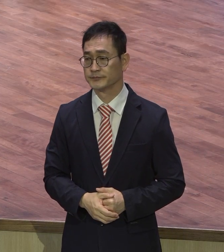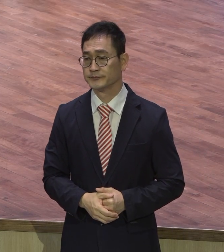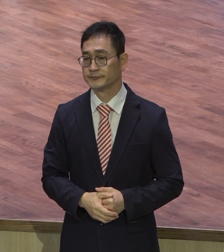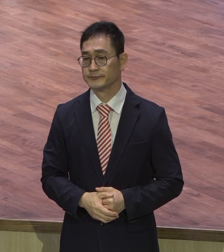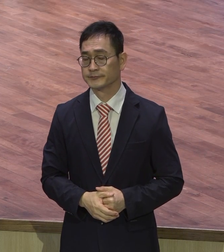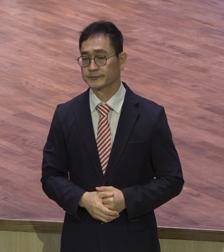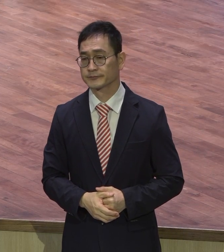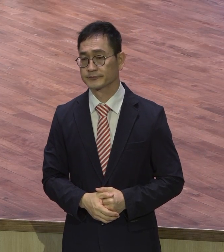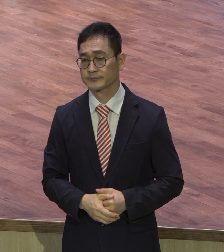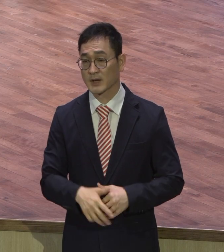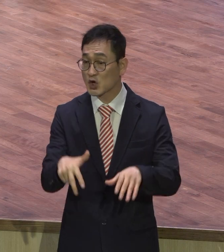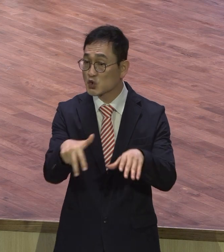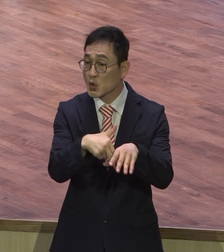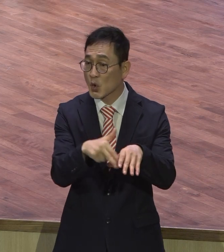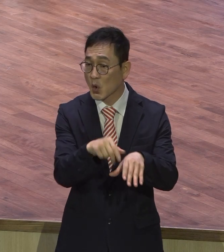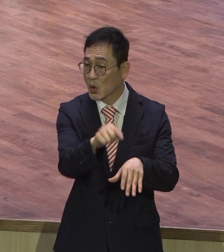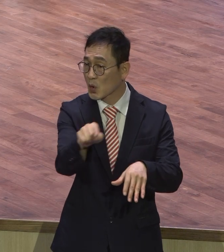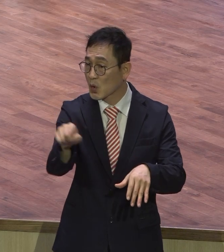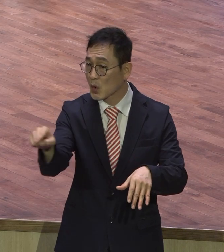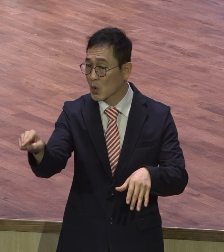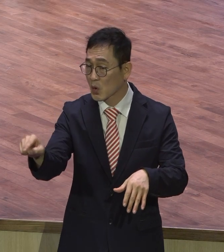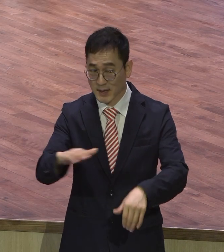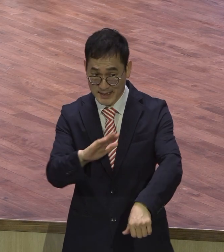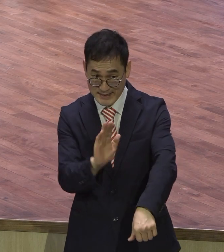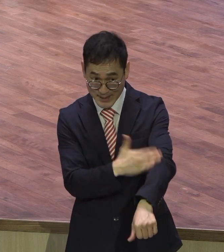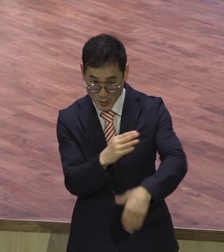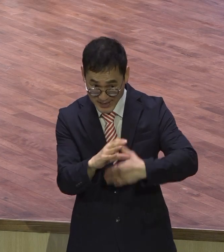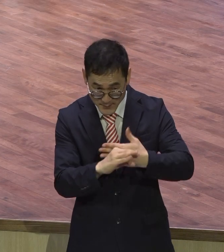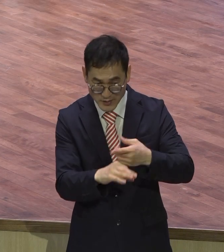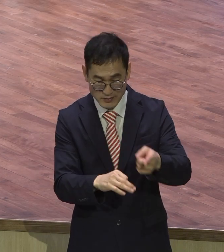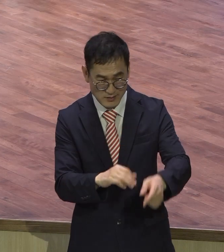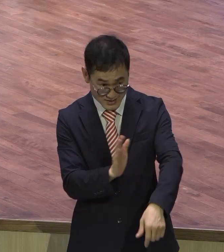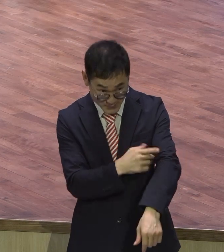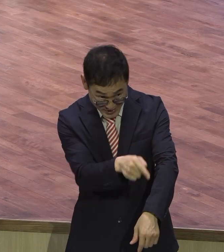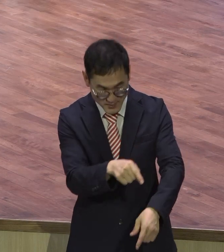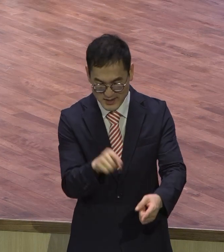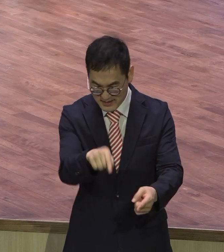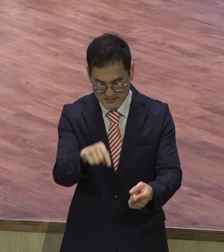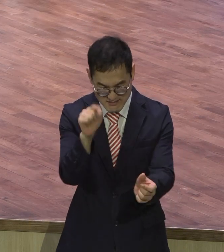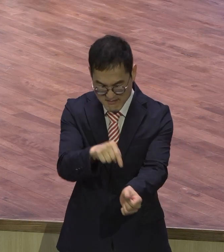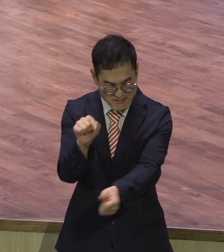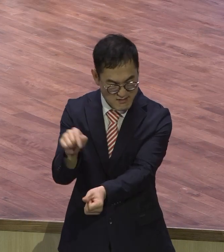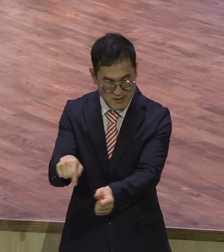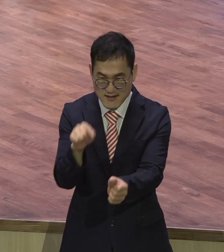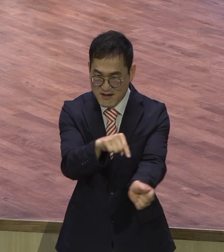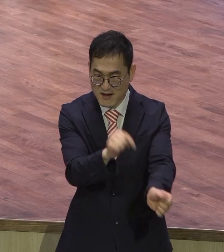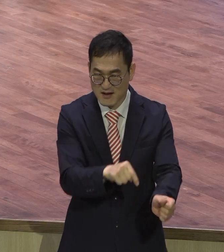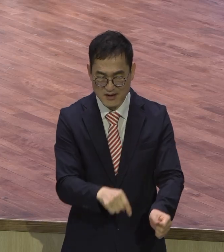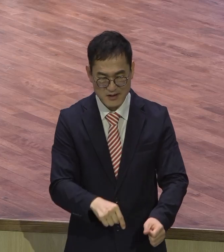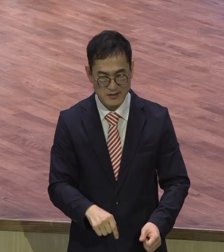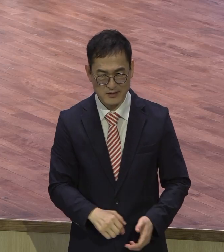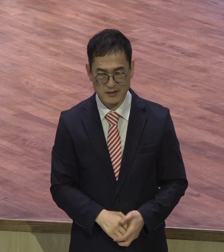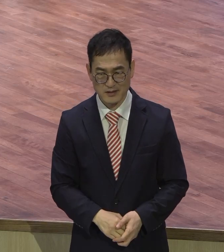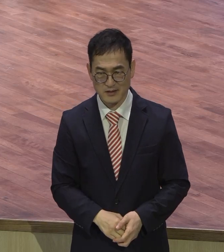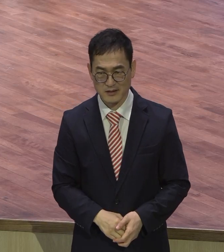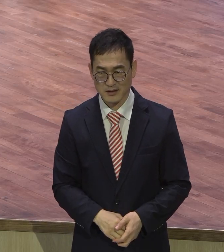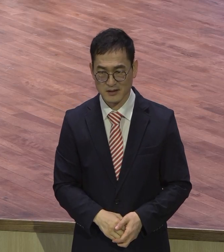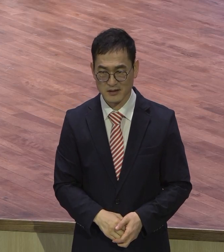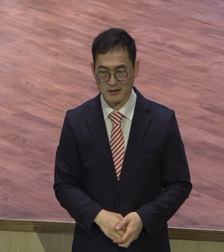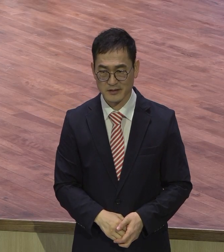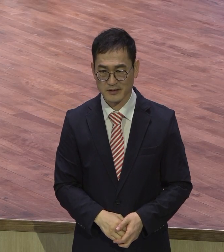모든 종교는 잘못하면 이렇게 하라 저렇게 하라 하라 하라 하라 이렇게 인간적